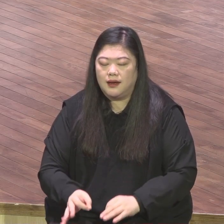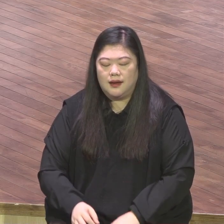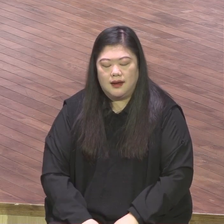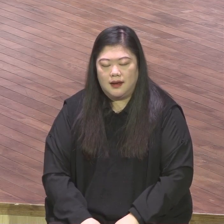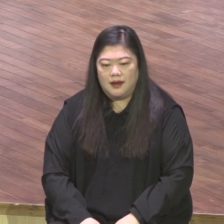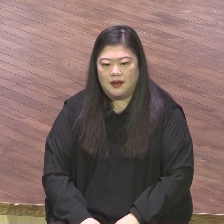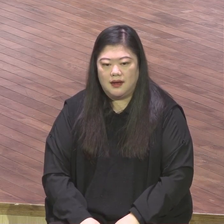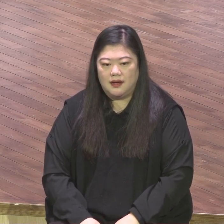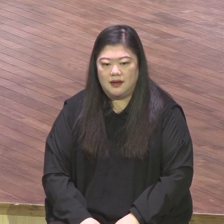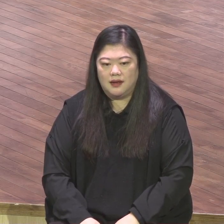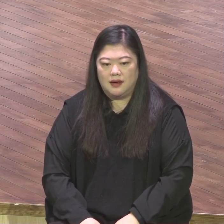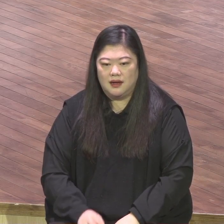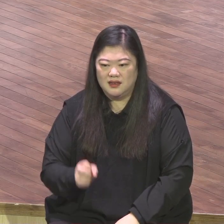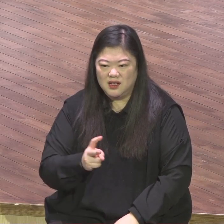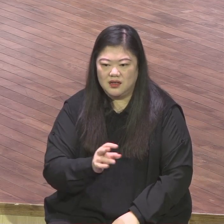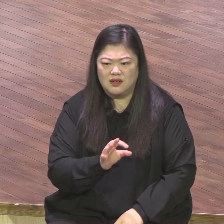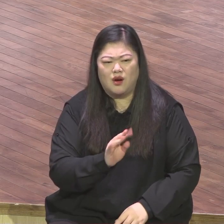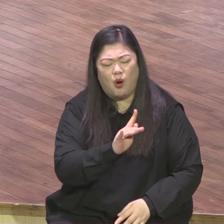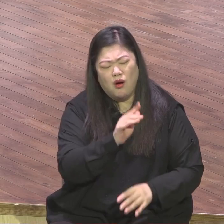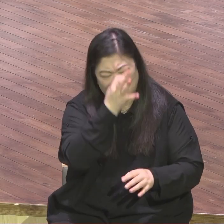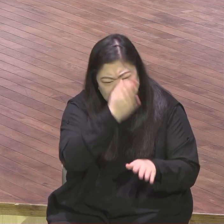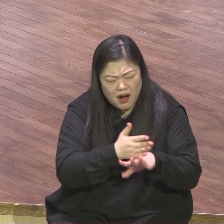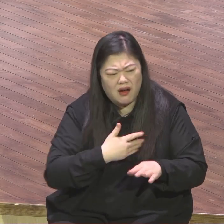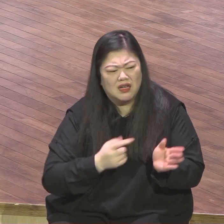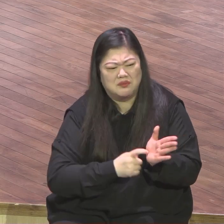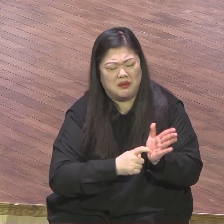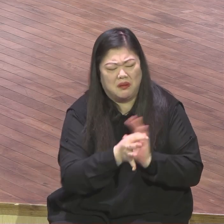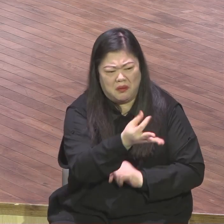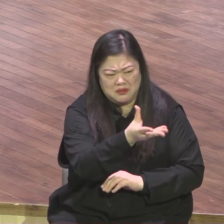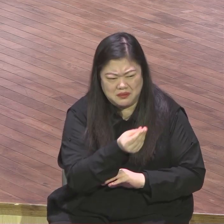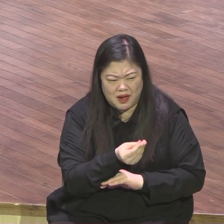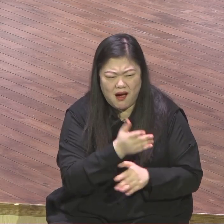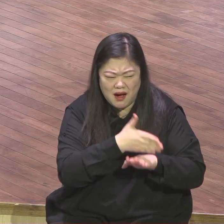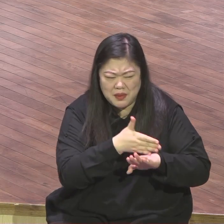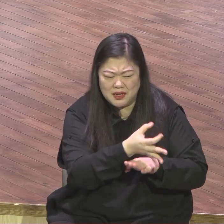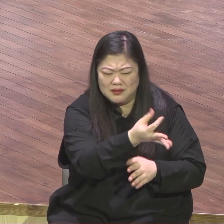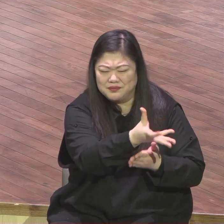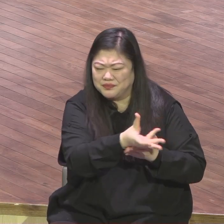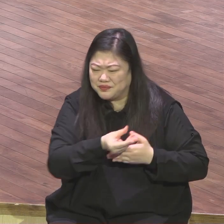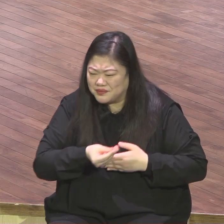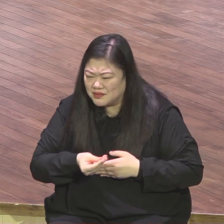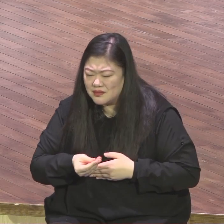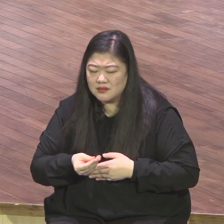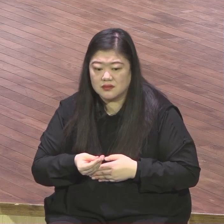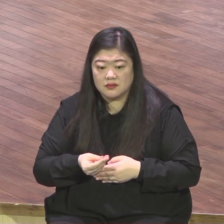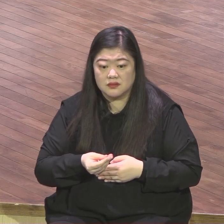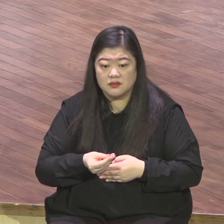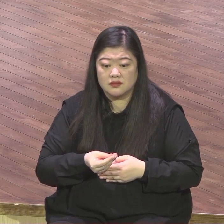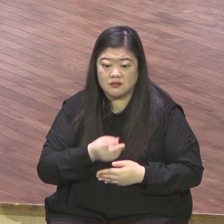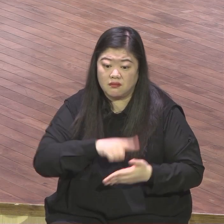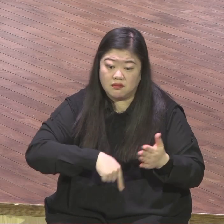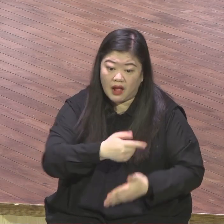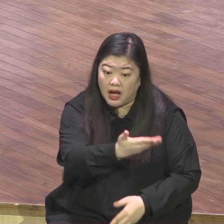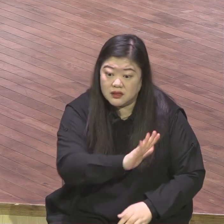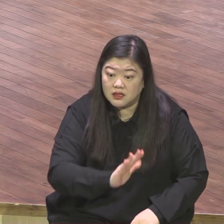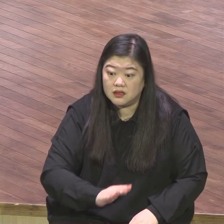교인들에게 돈을 빌려가지고 안 갚아서 시험 들고 교인 대상으로 장사를 해가지고 이런저런 시험 들고